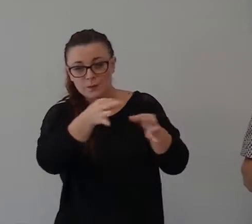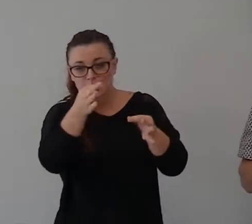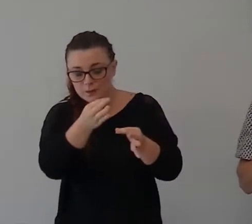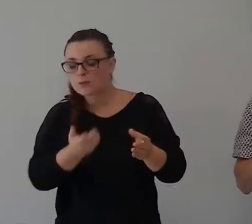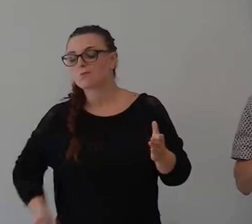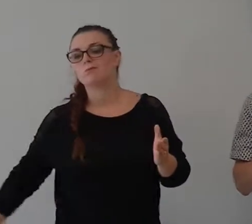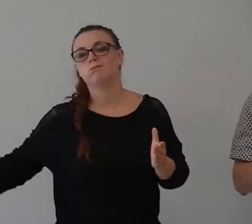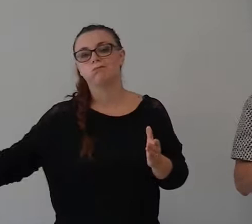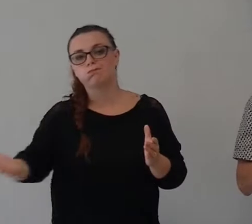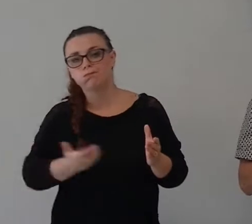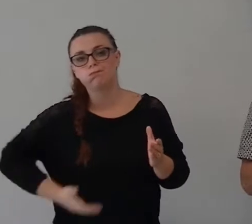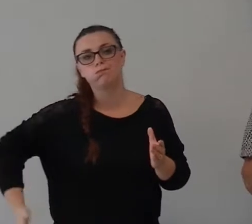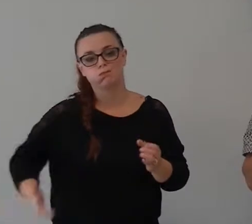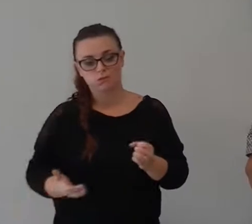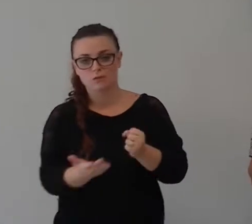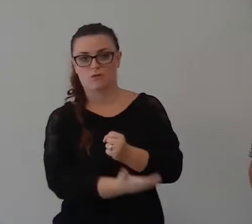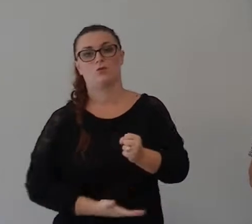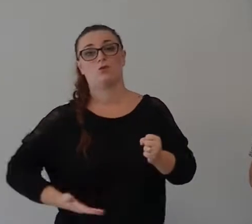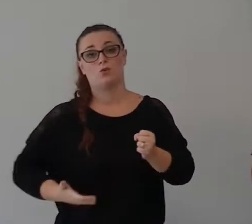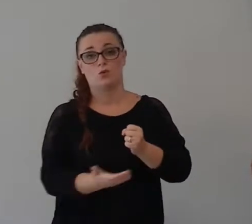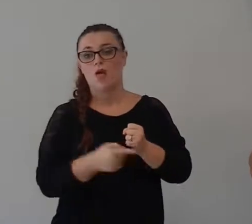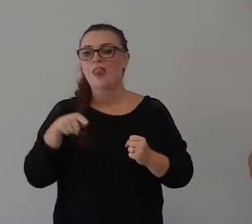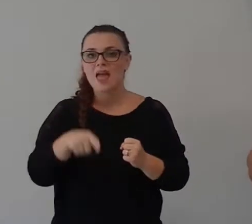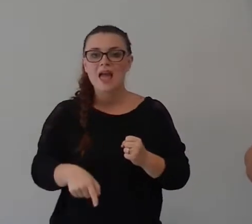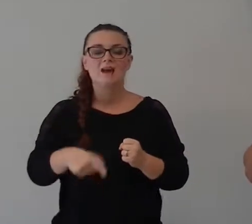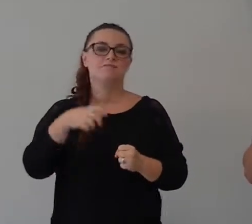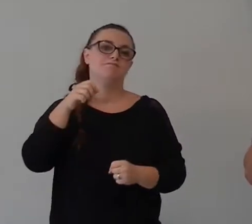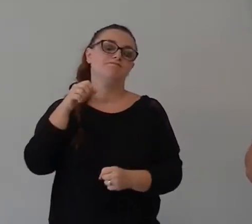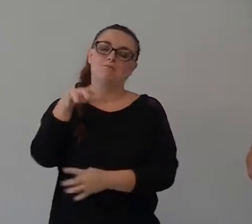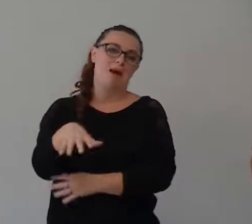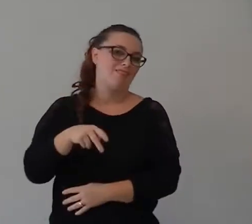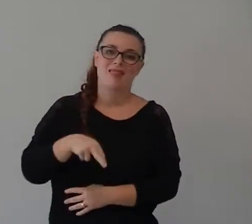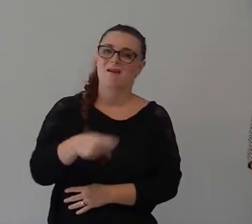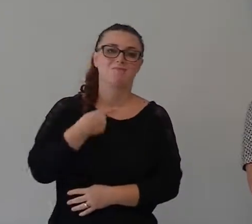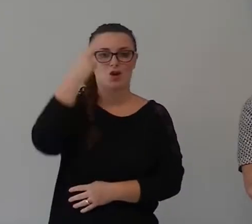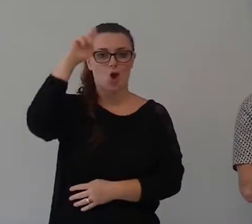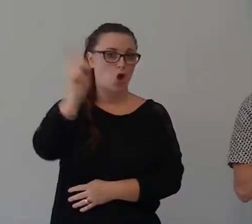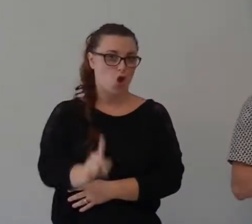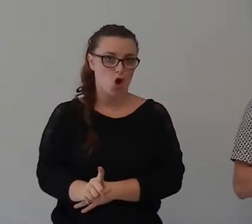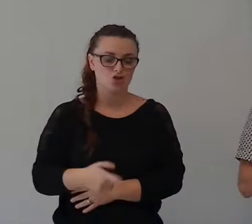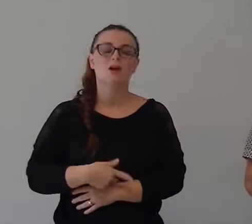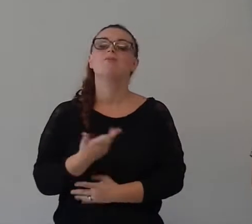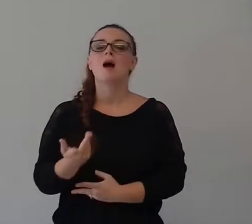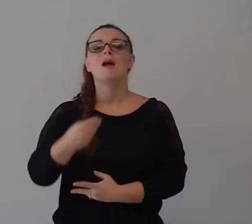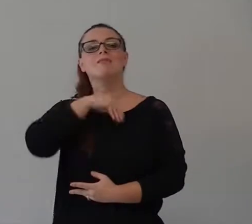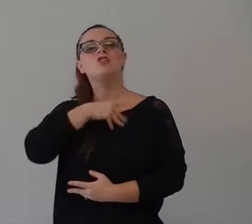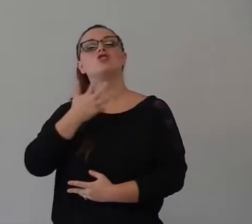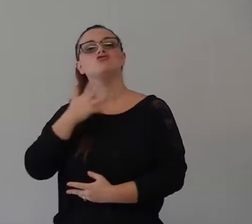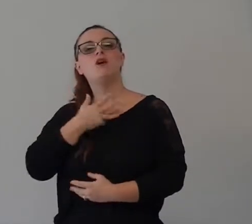non conosce niente di Betlemme perché è una buona vita, ma ha una grande fede.